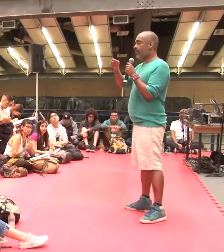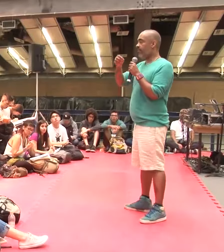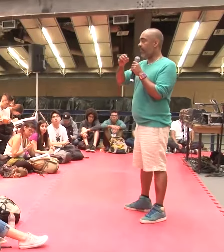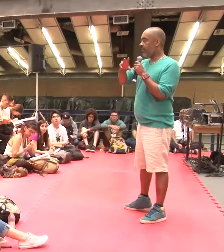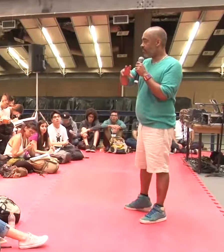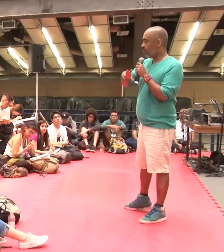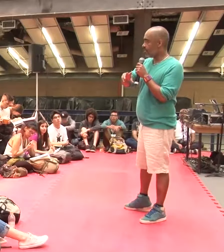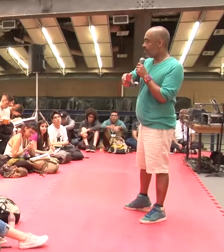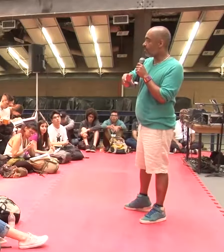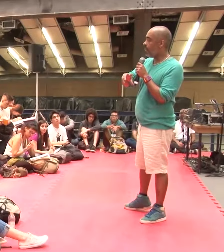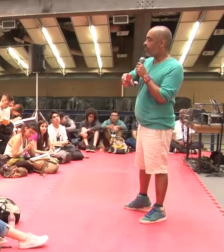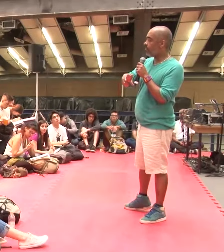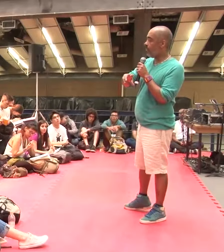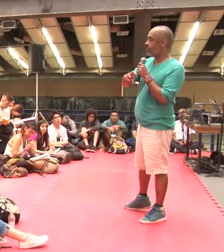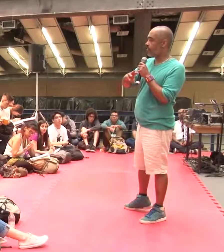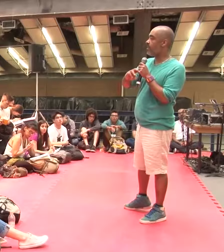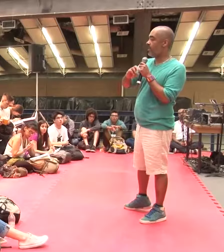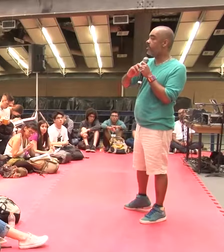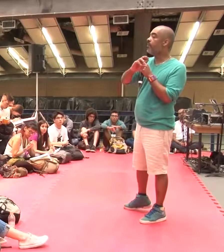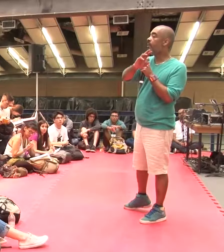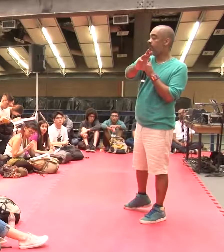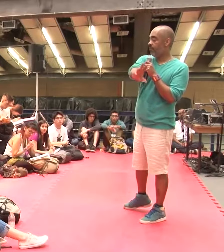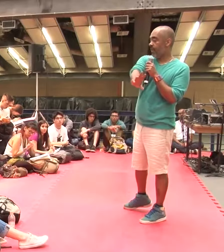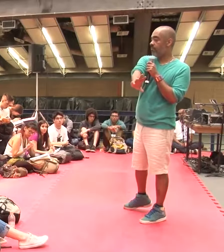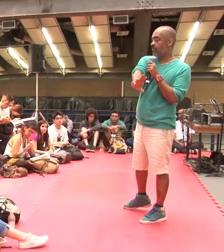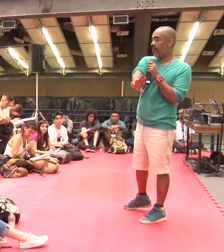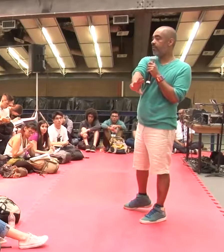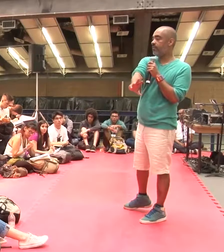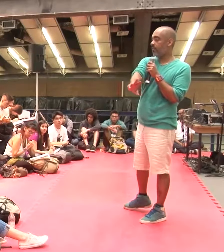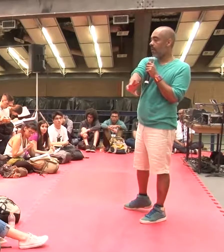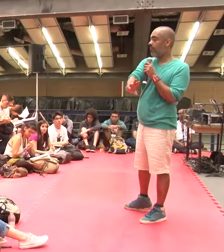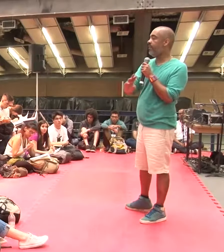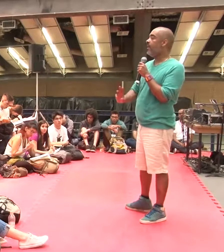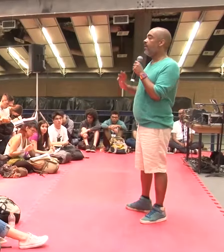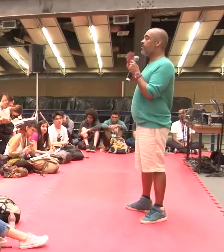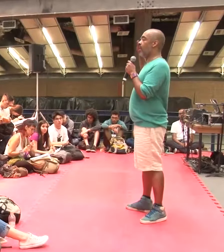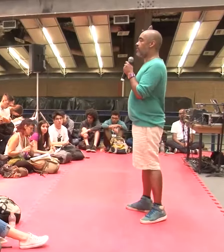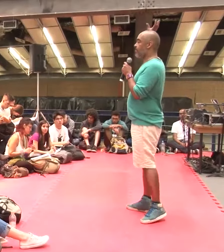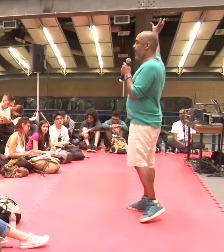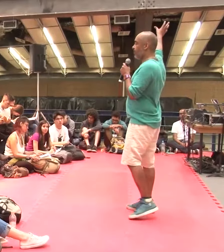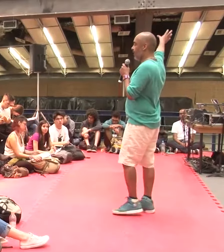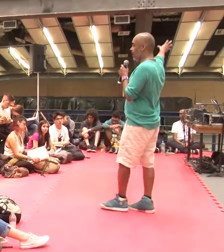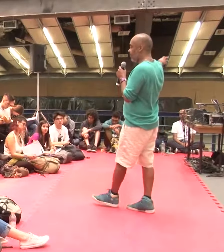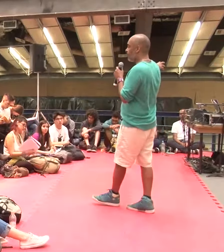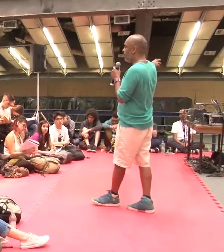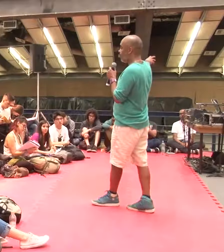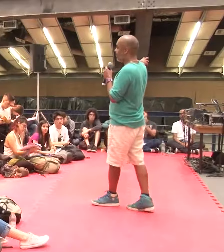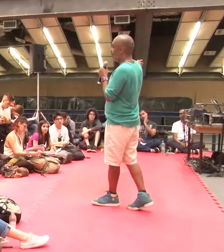A Luísa Azevedo conversando com esse socialismo no final do século XIX e Jorge Amado,